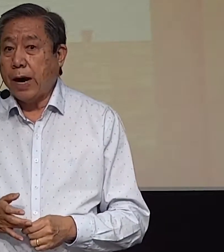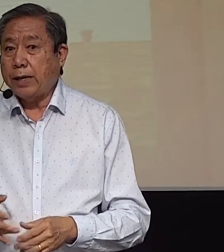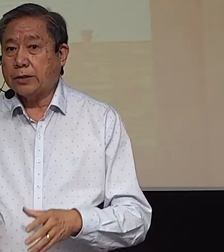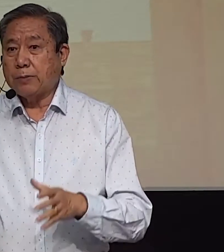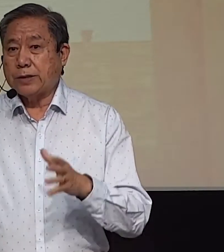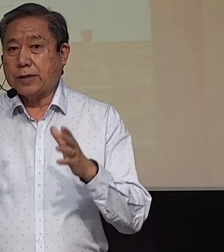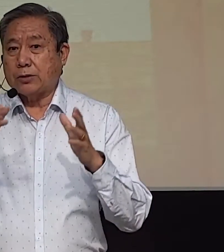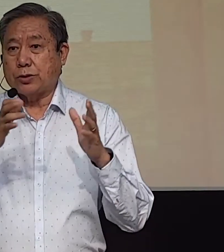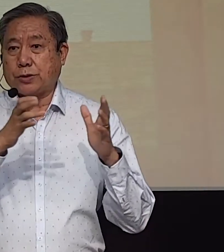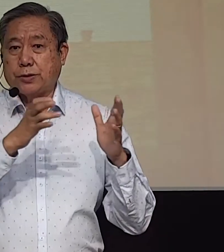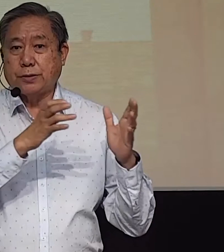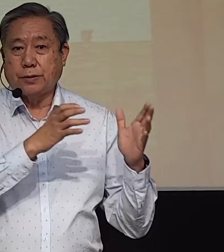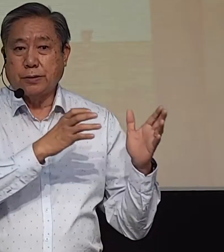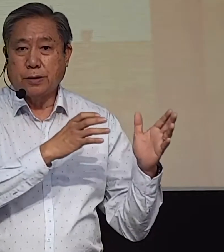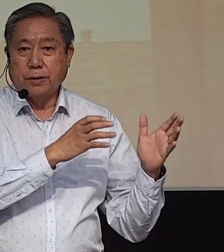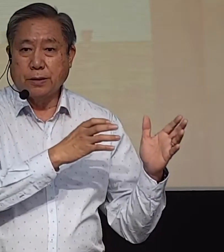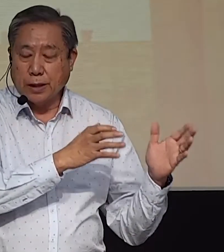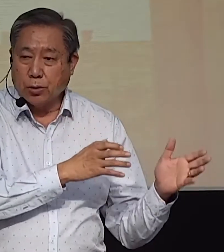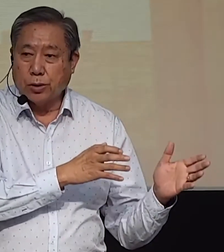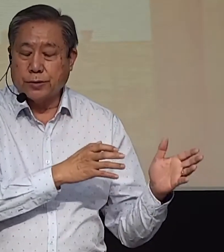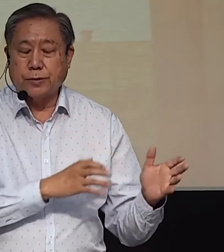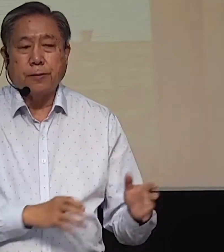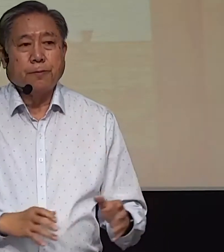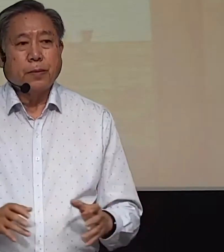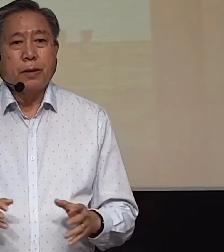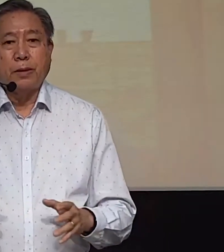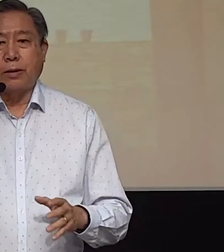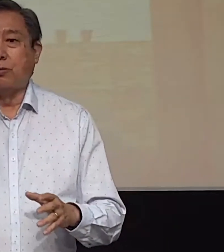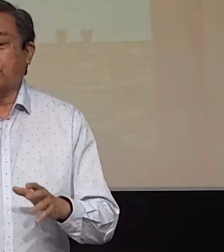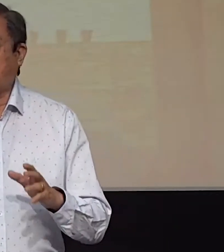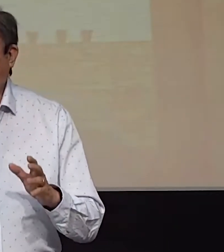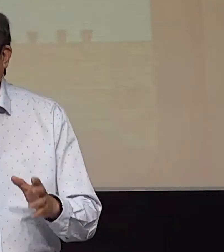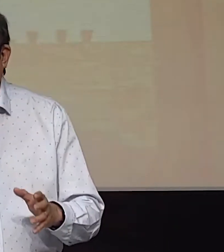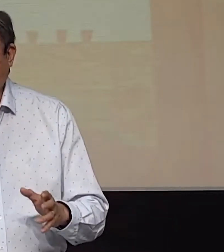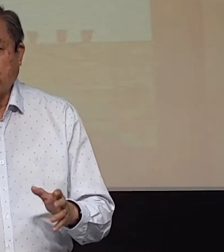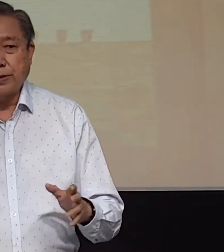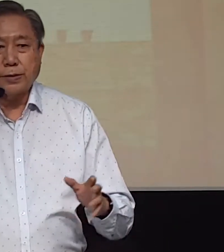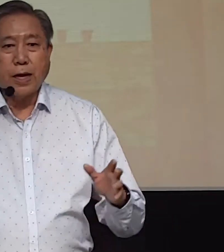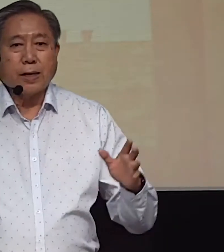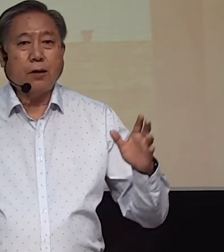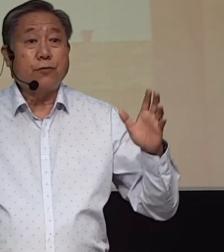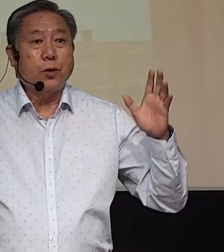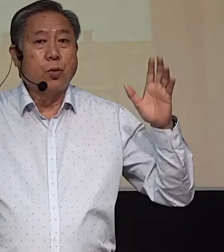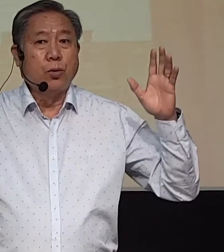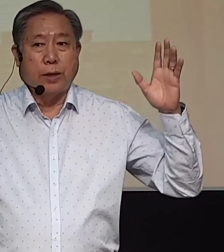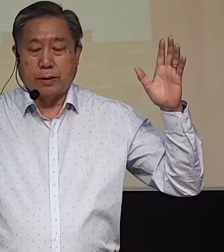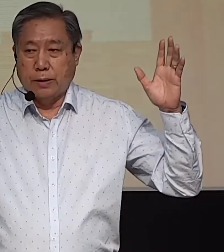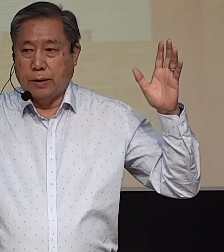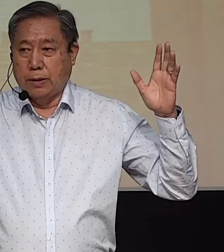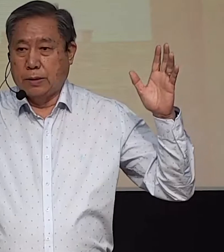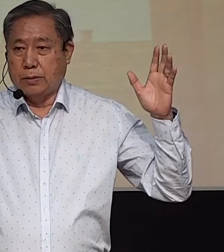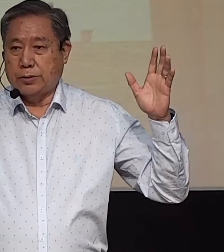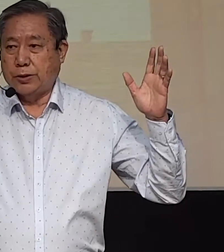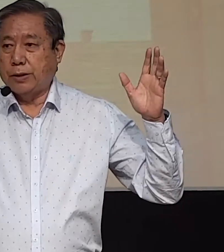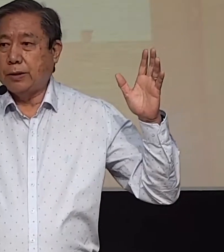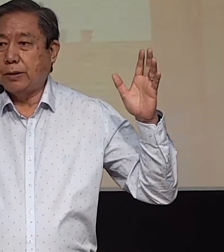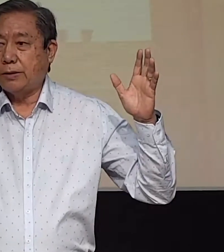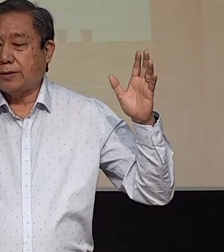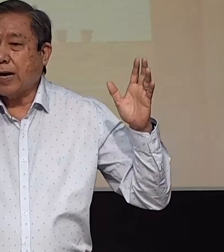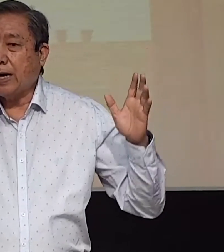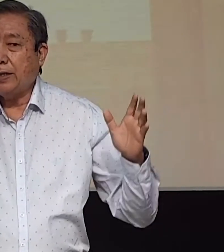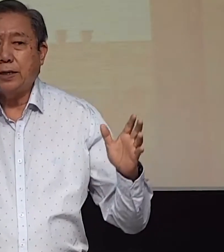em várias mensagens anteriores, eu mostrei para vocês aquela figura